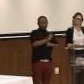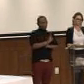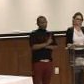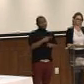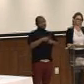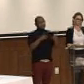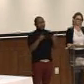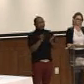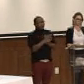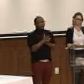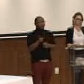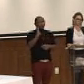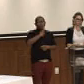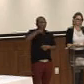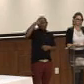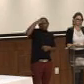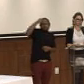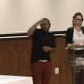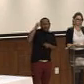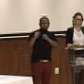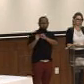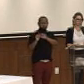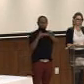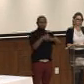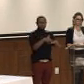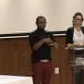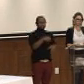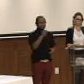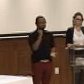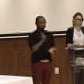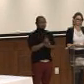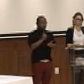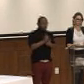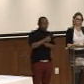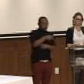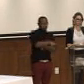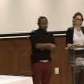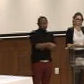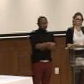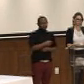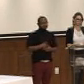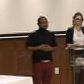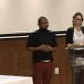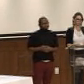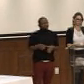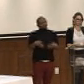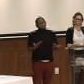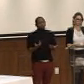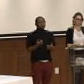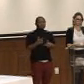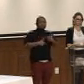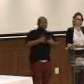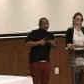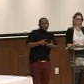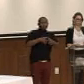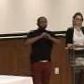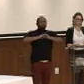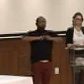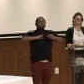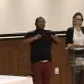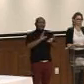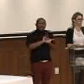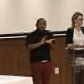quiseram vir contribuir nesse debate da evasão escolar. Num desses trabalhos publicados